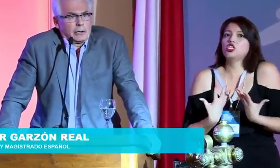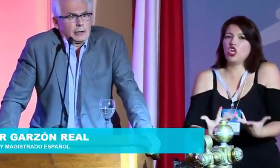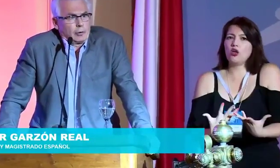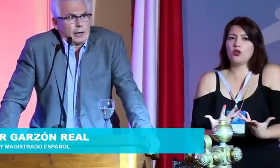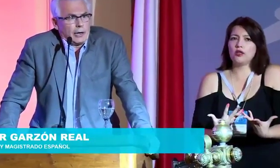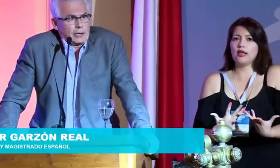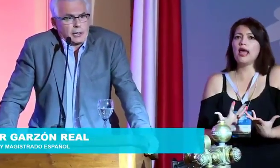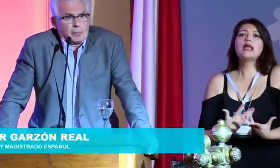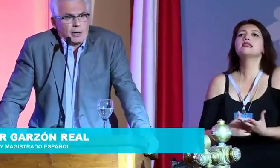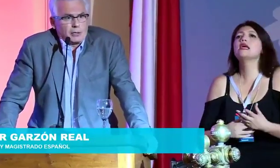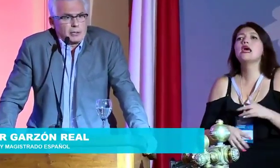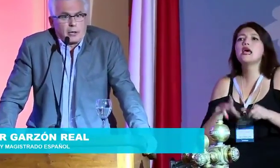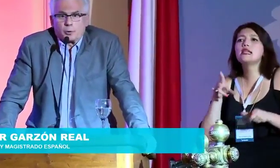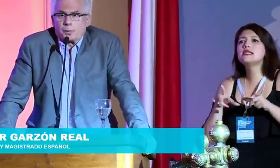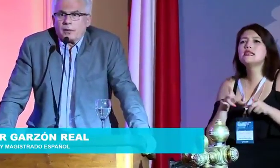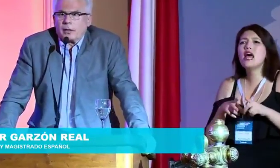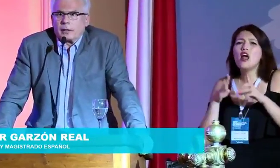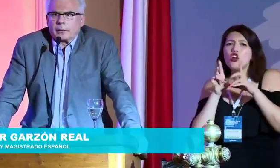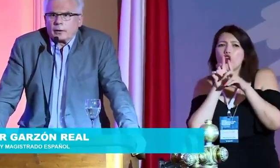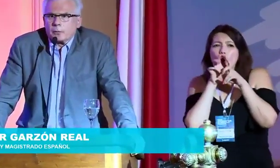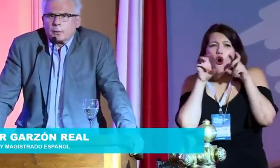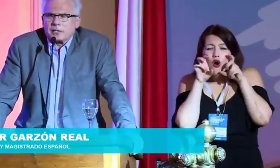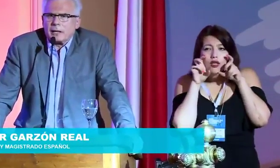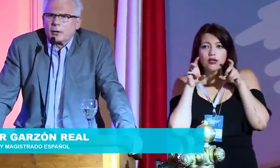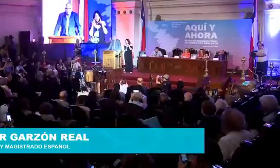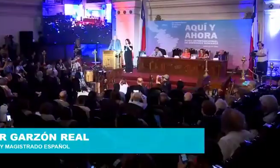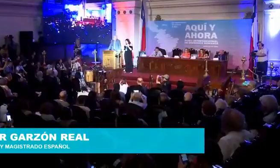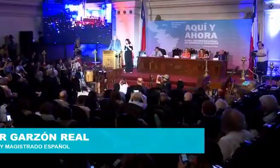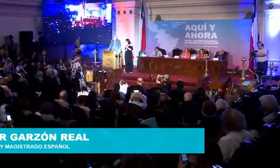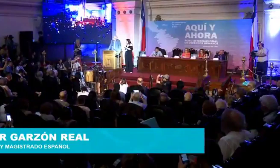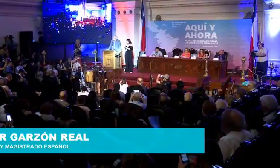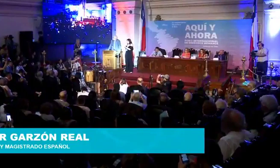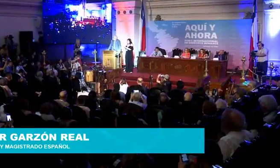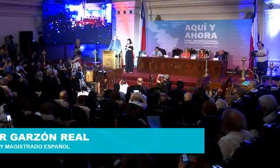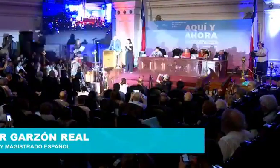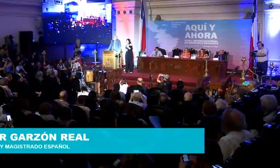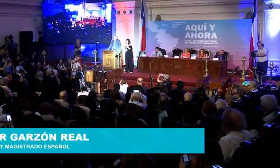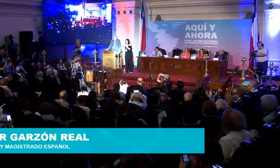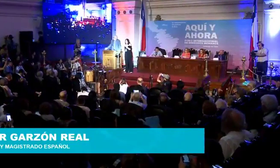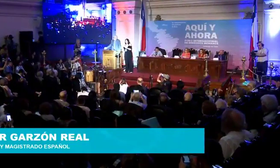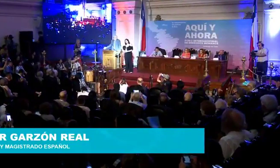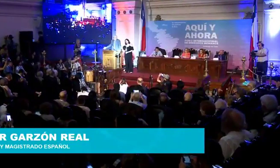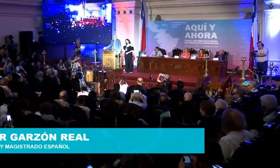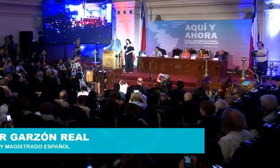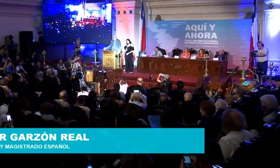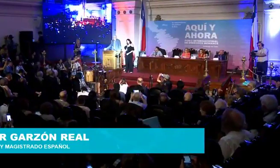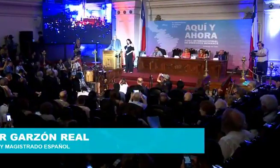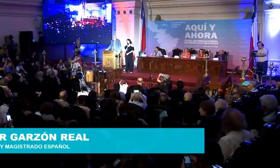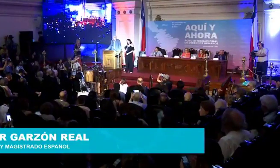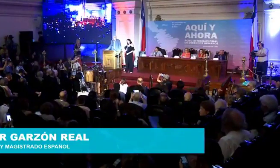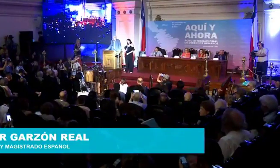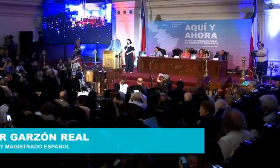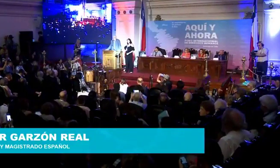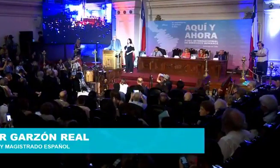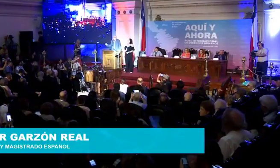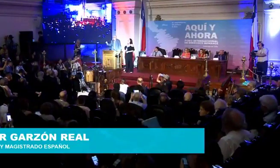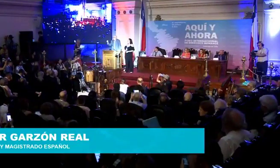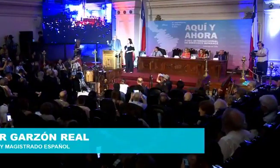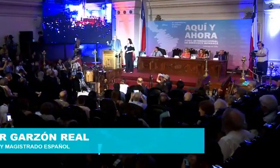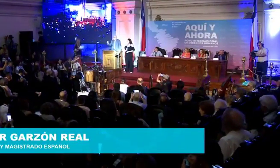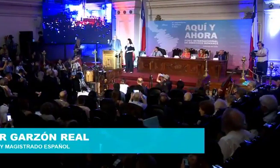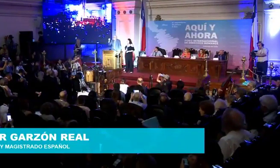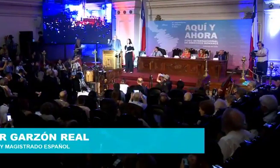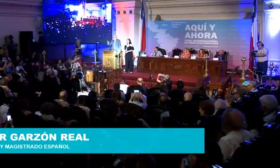terroristas internacionales, de países que auspician el terrorismo? ¡Están locos! Esto no tiene sentido, no